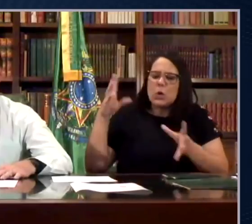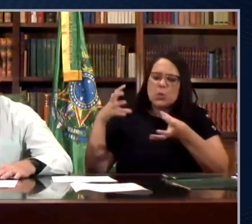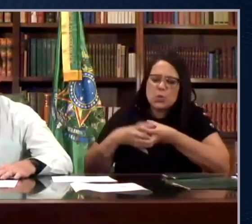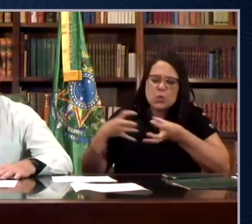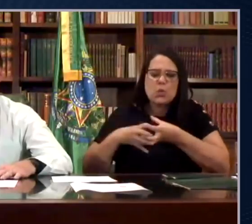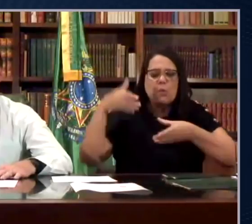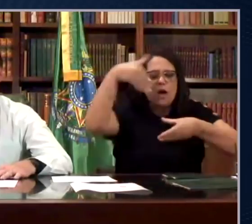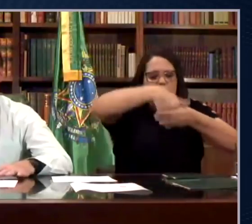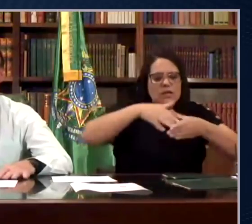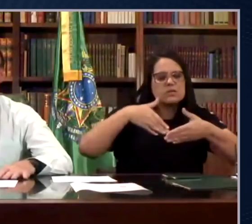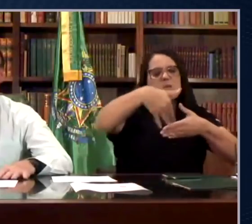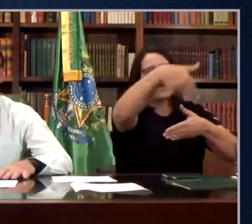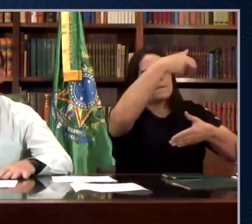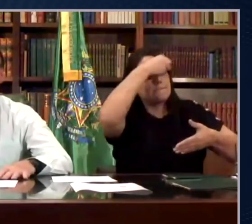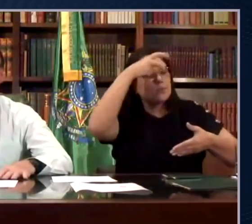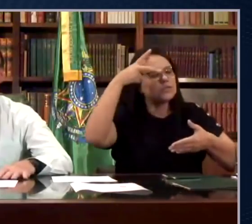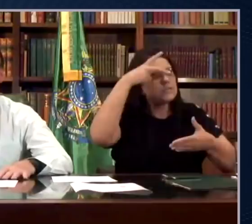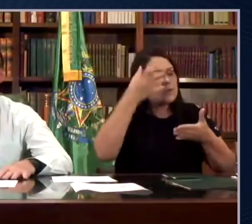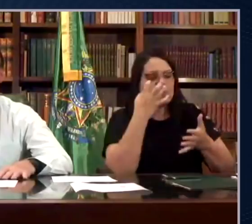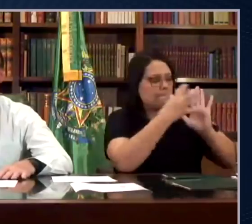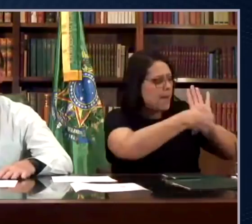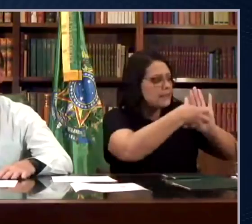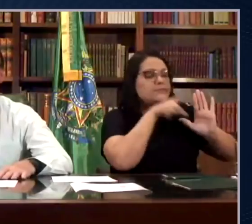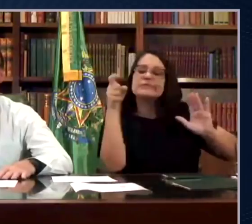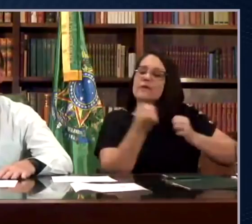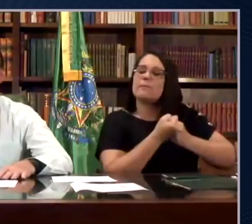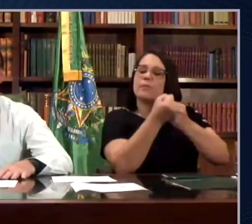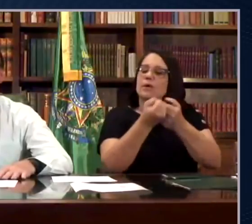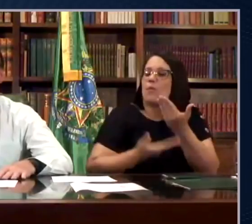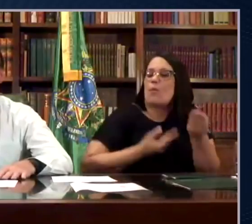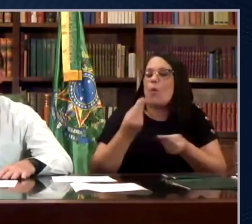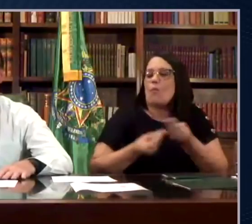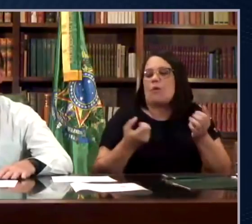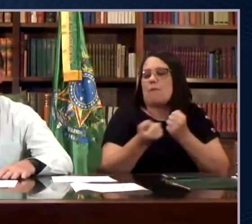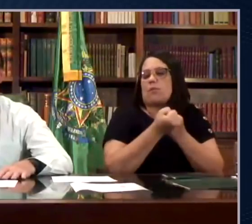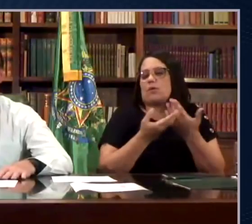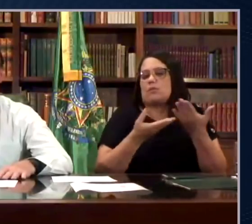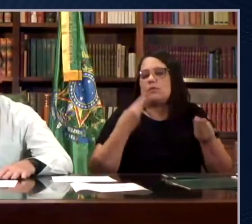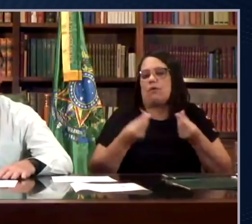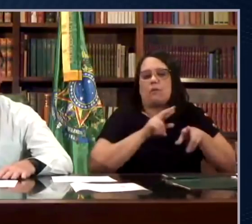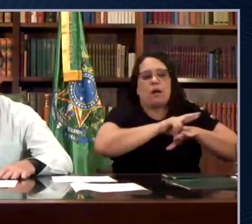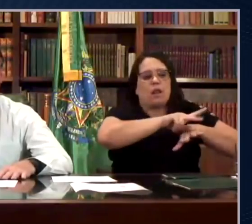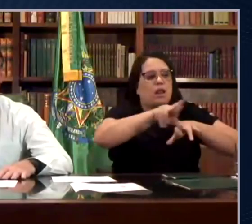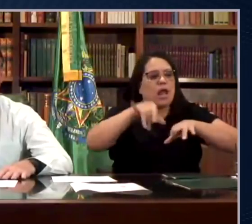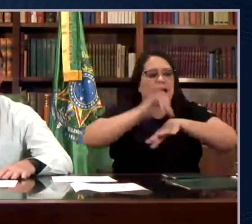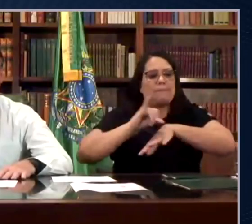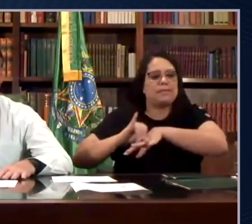eleições municipais? Qual é o partido a ser apoiado? Como é que será o apoio aí nas várias capitais?